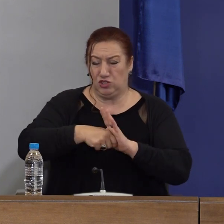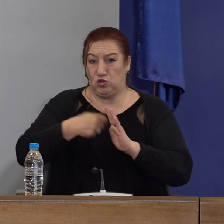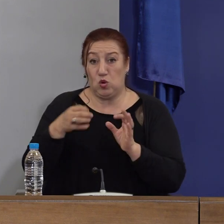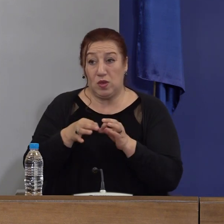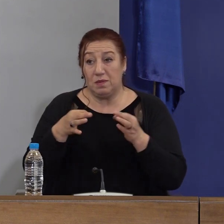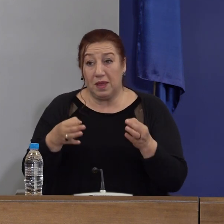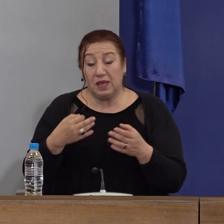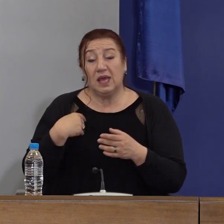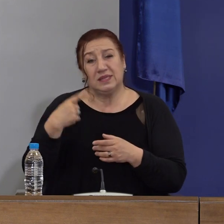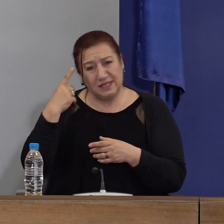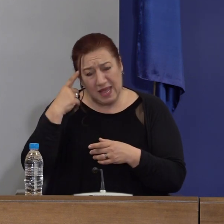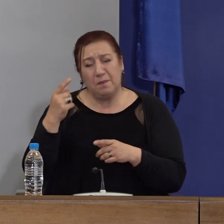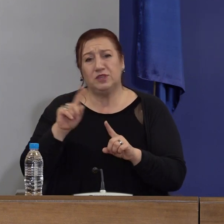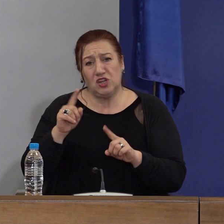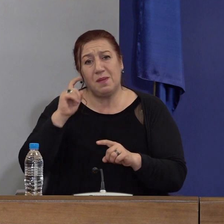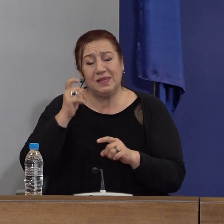пак възможно.